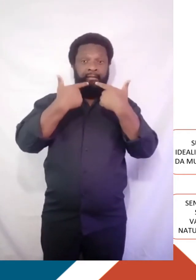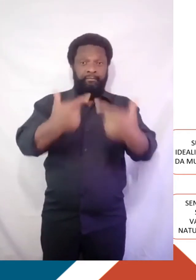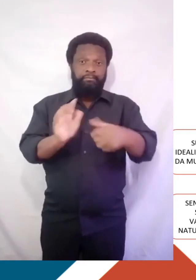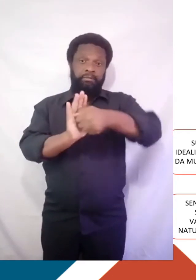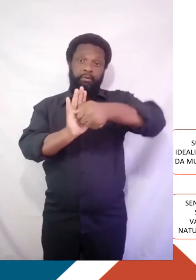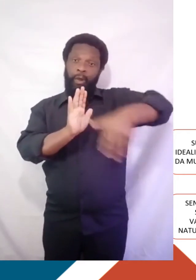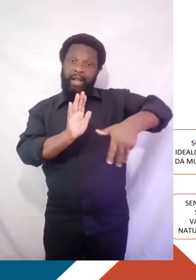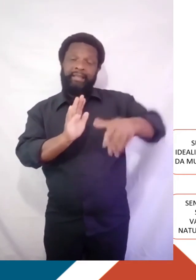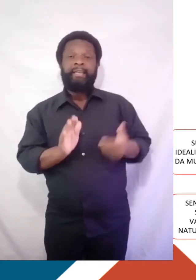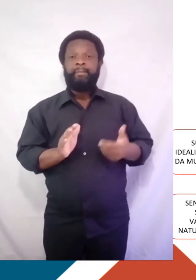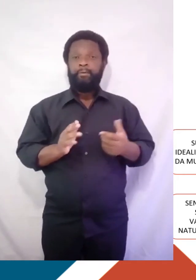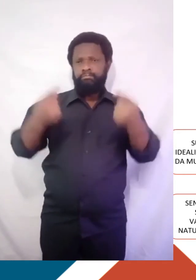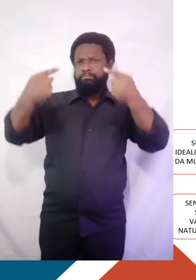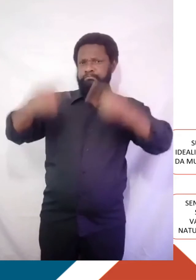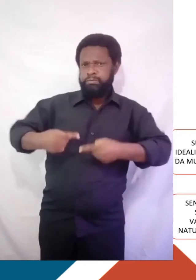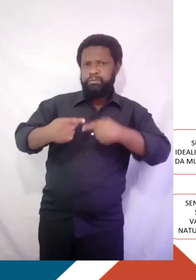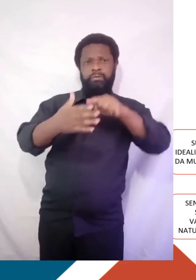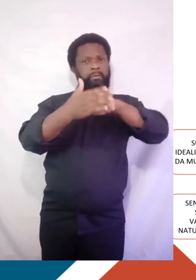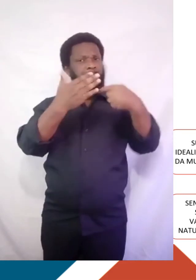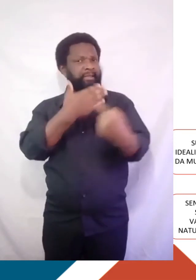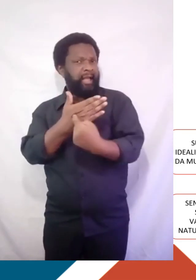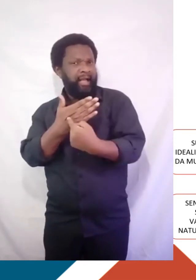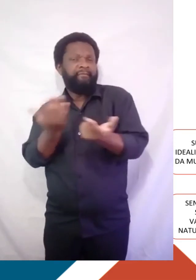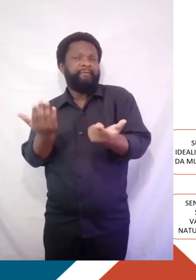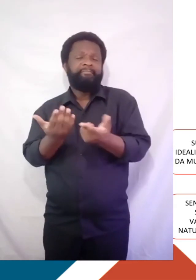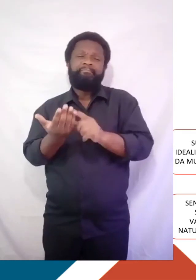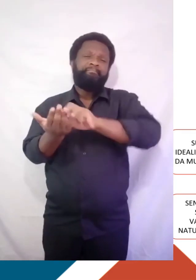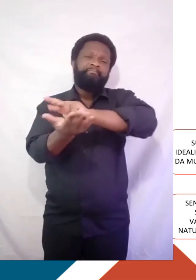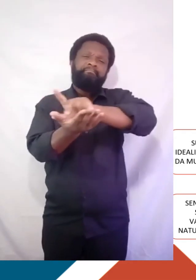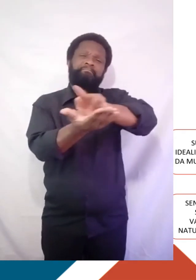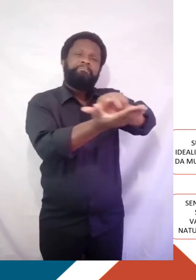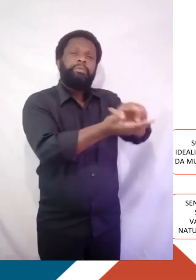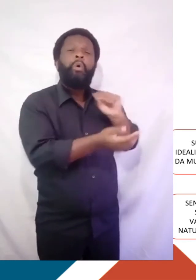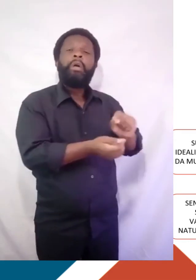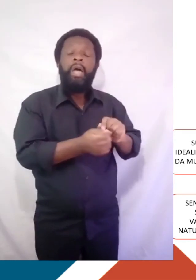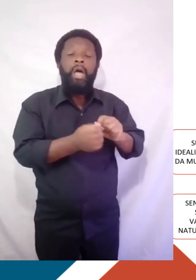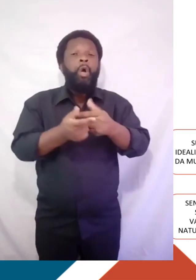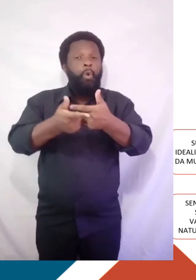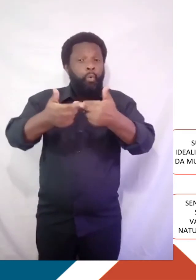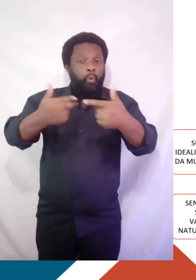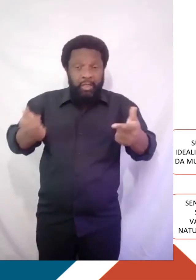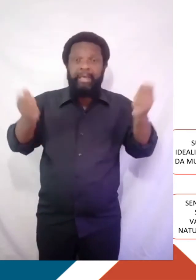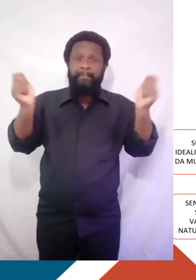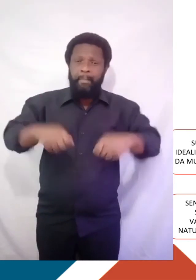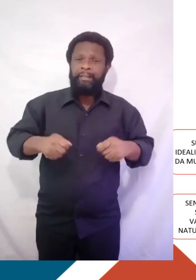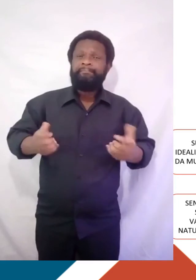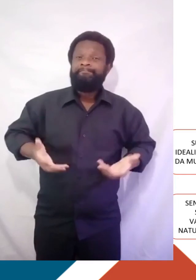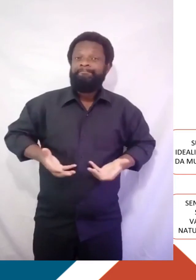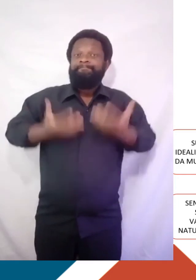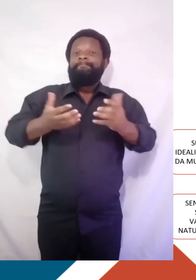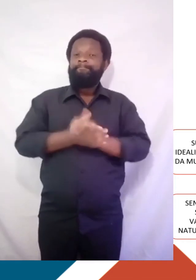como antítese, hipérboles, metáforas, ou seja, recursos para favorecer a